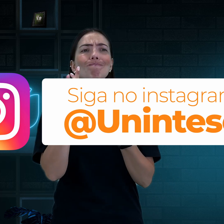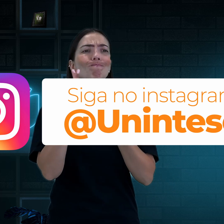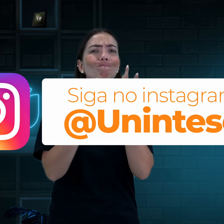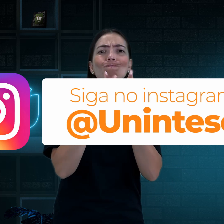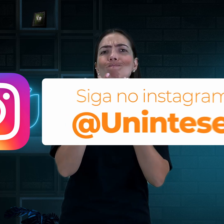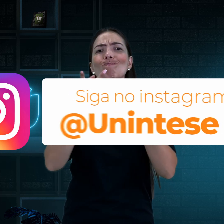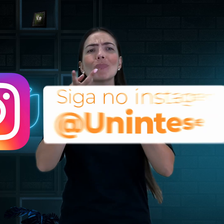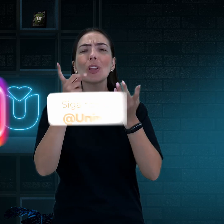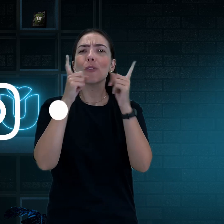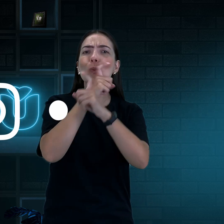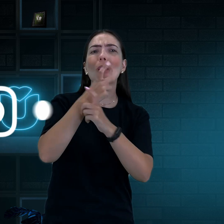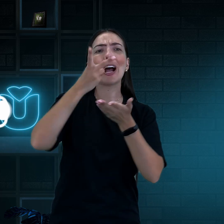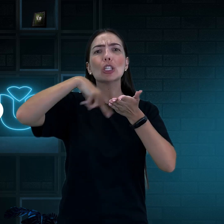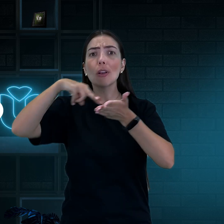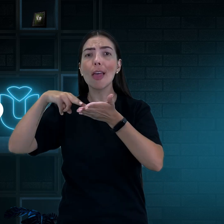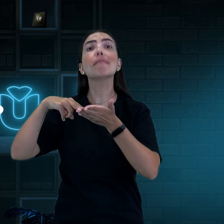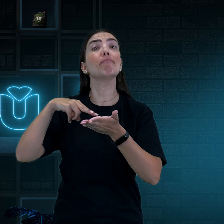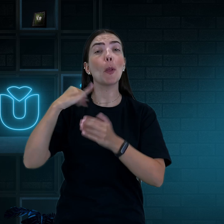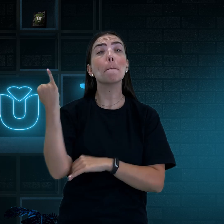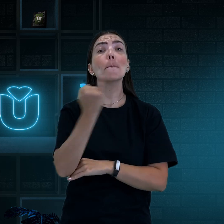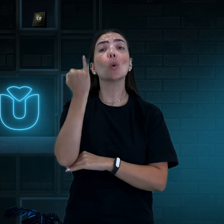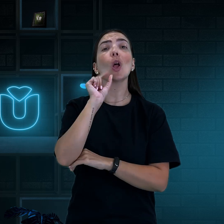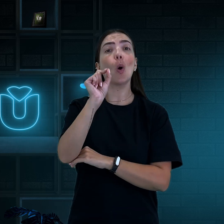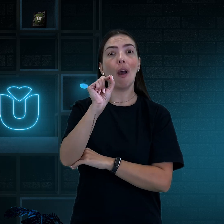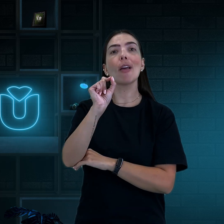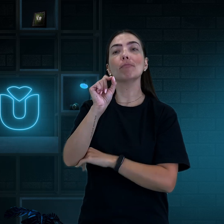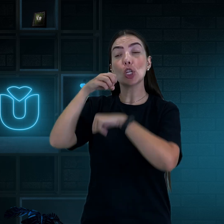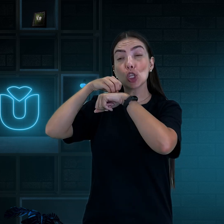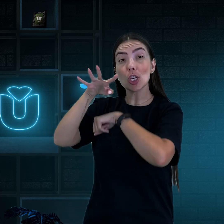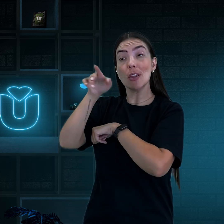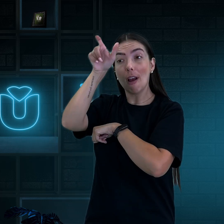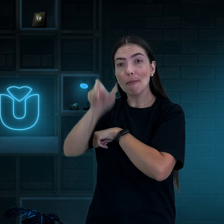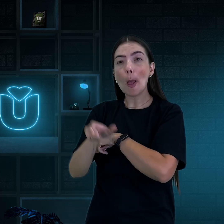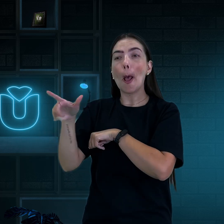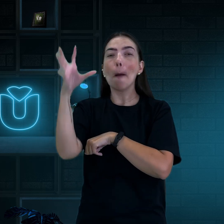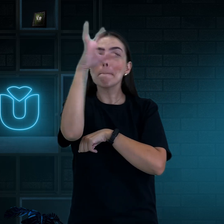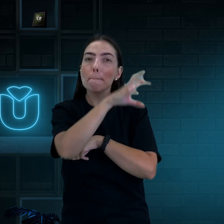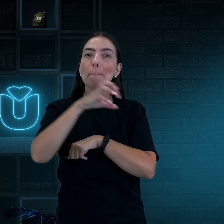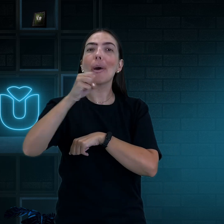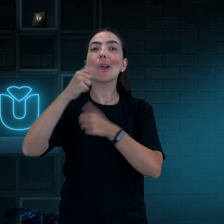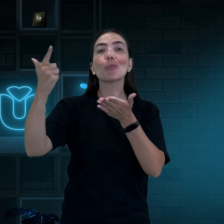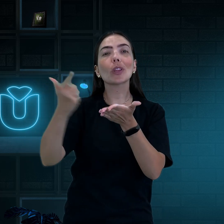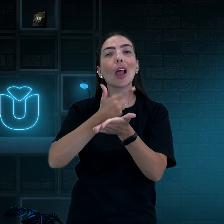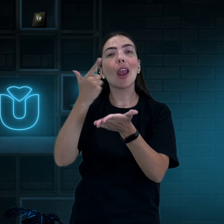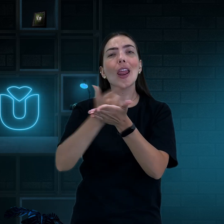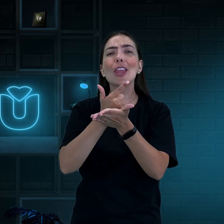dificuldade de leitura, mas é importante ensinar essas pessoas